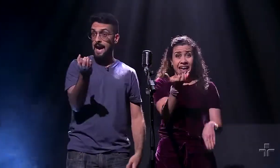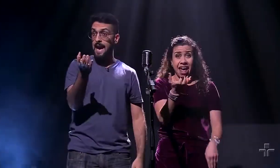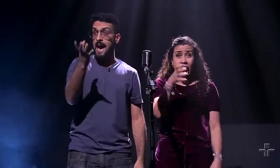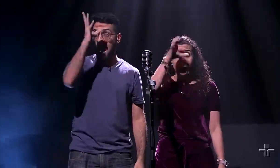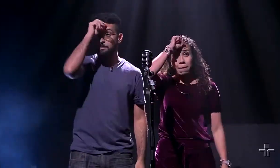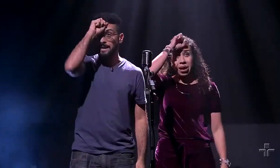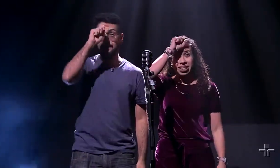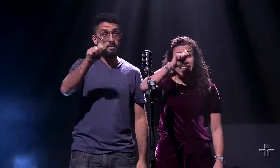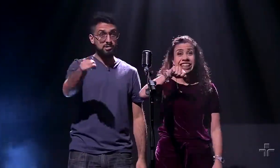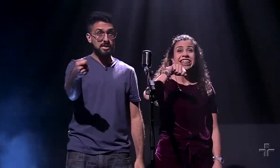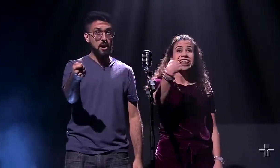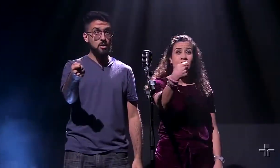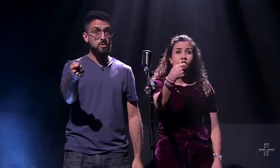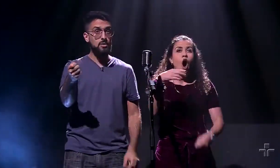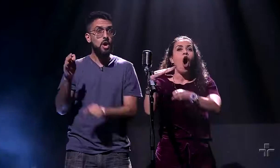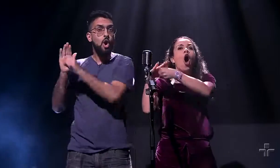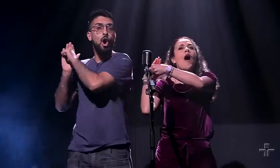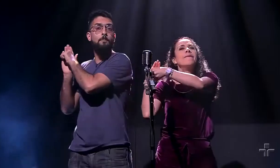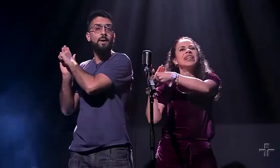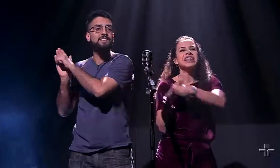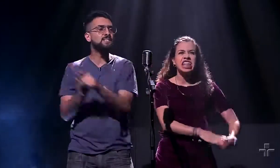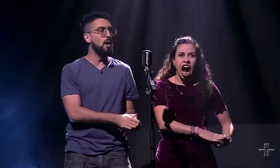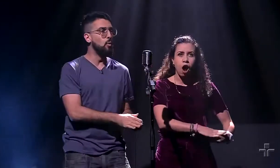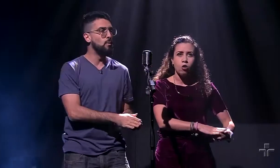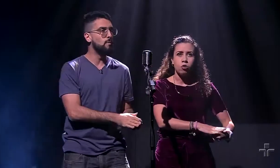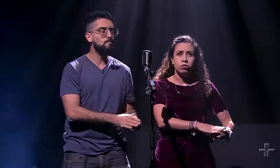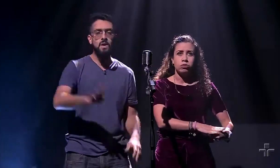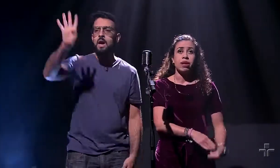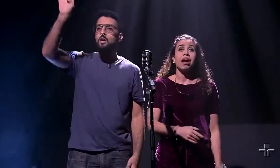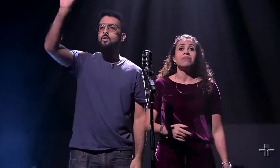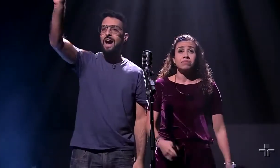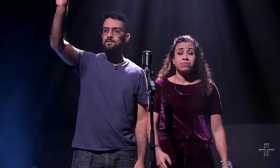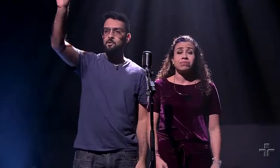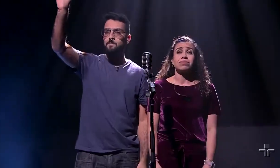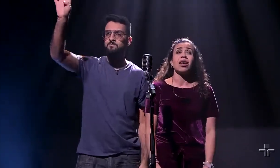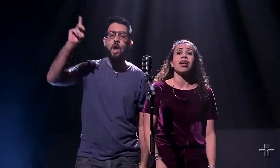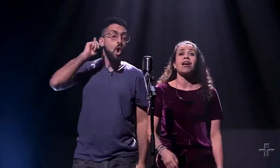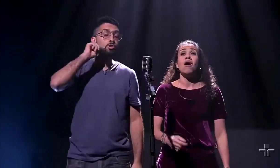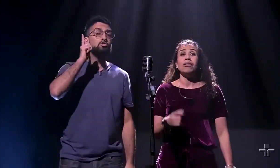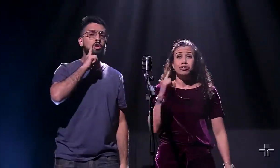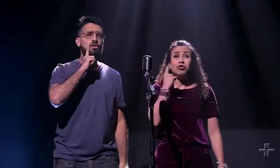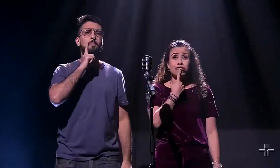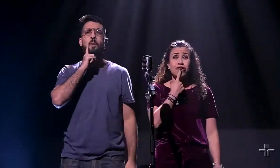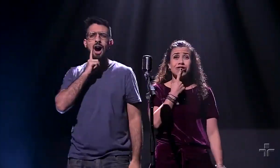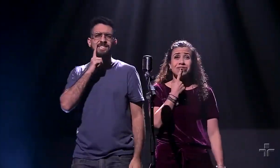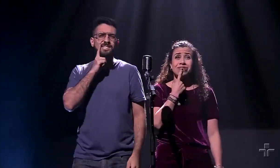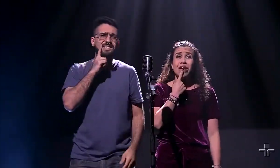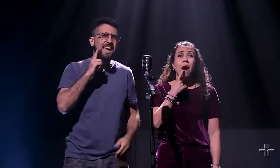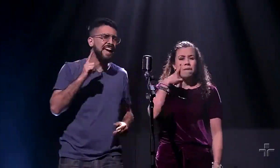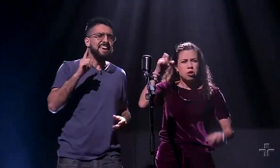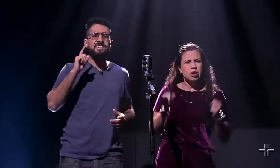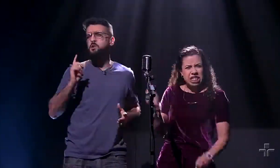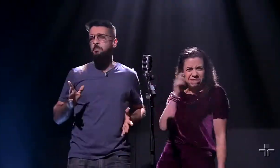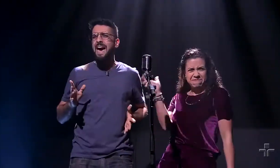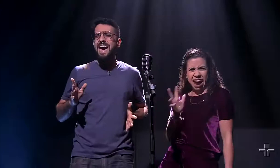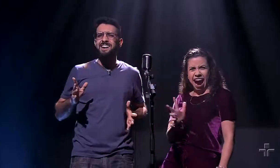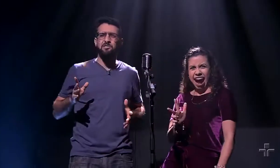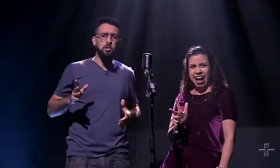aprender um sinal opressão 4 o surdo pode ser esperto